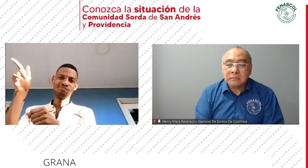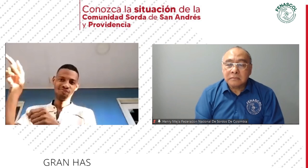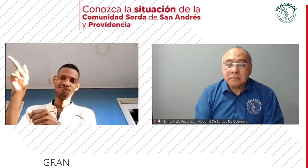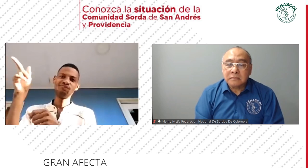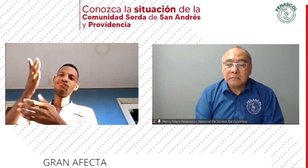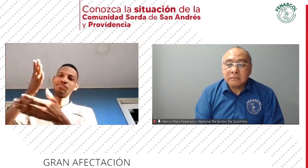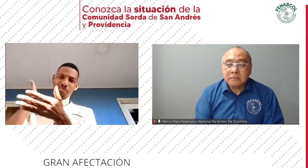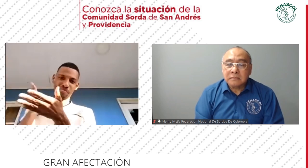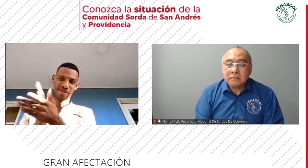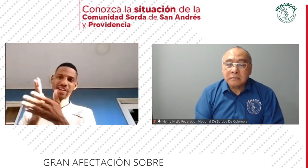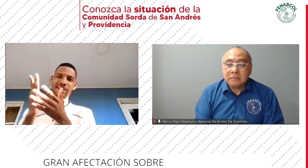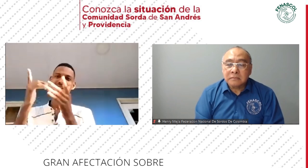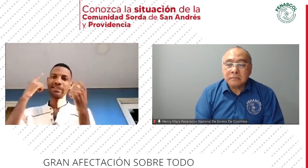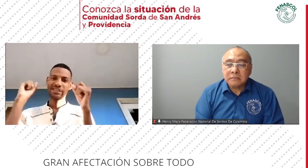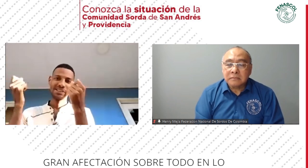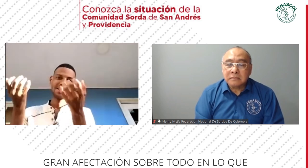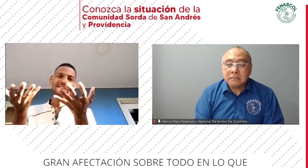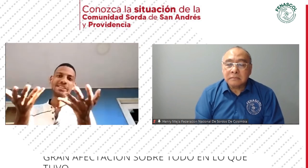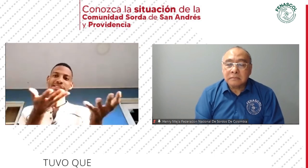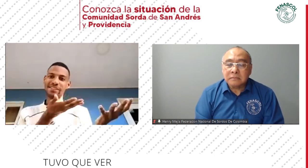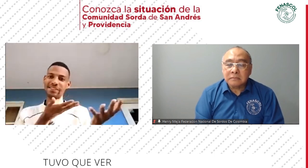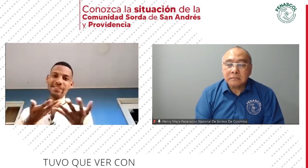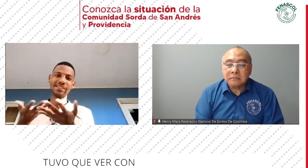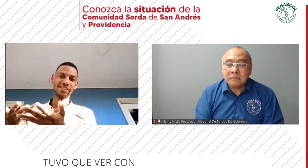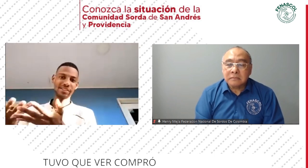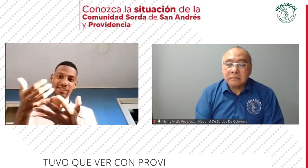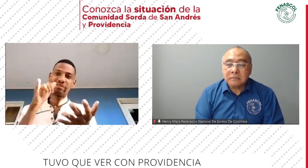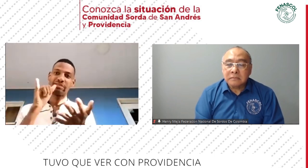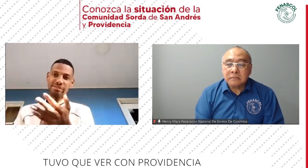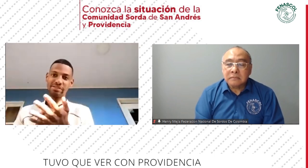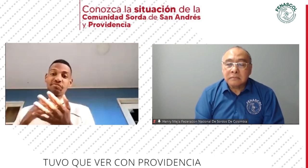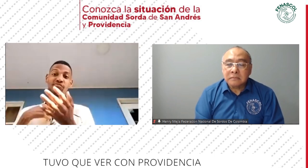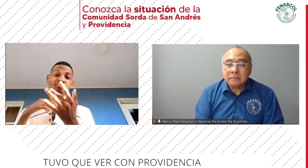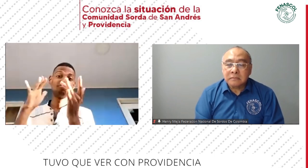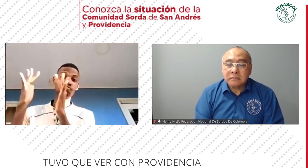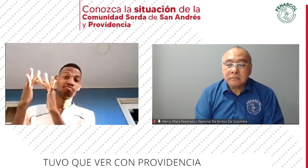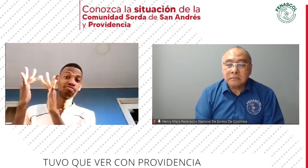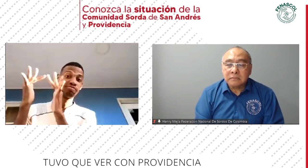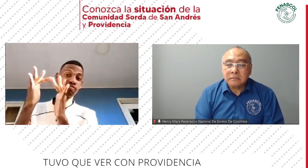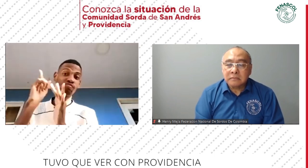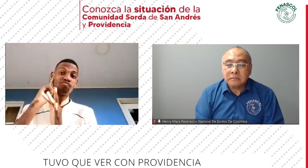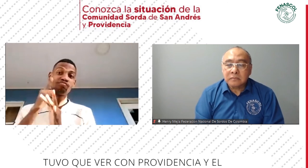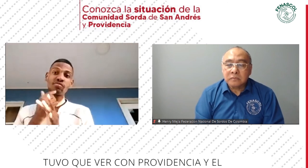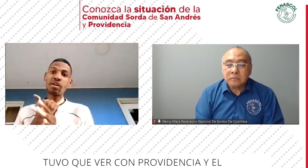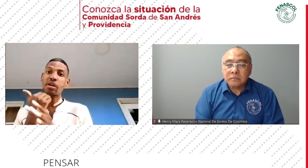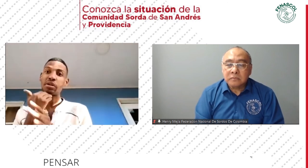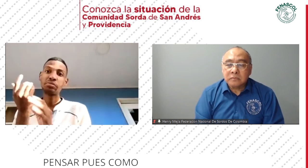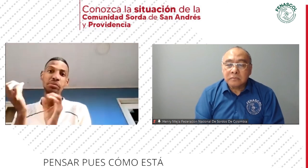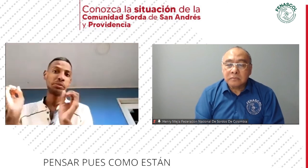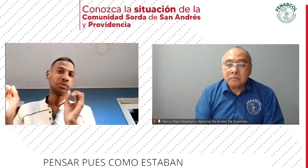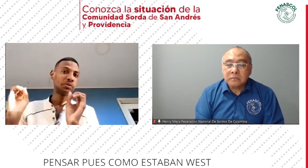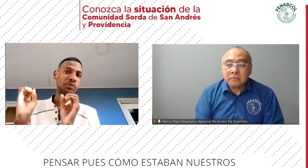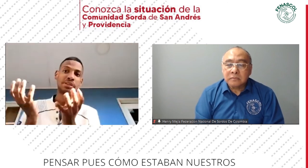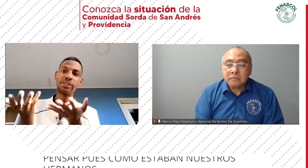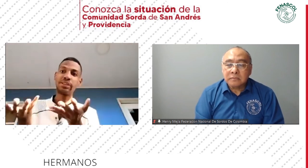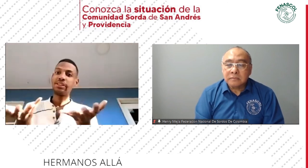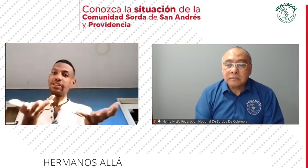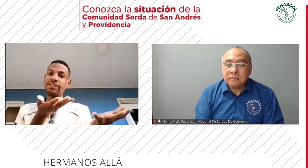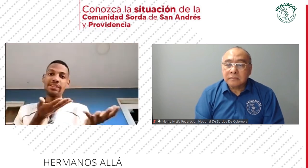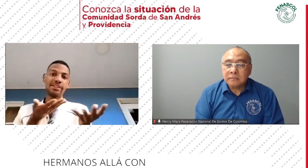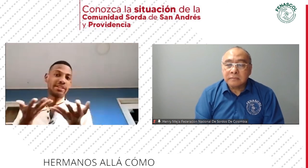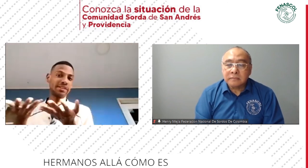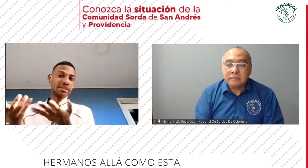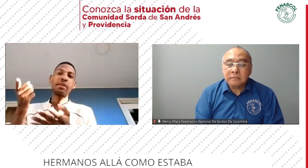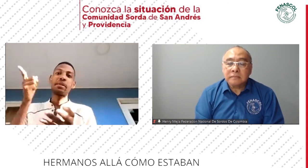afectación sobre todo en lo que tuvo que ver con providencia y el pensar pues cómo estaban nuestros hermanos allá